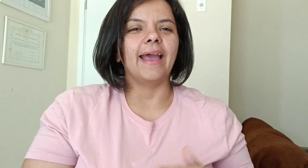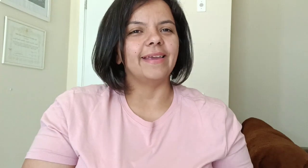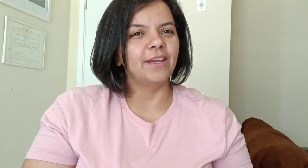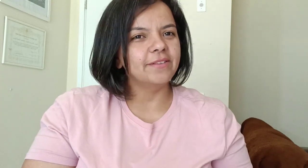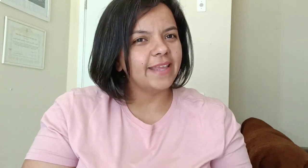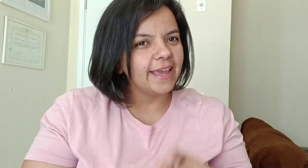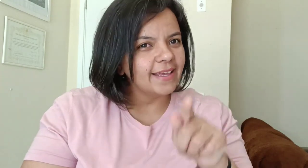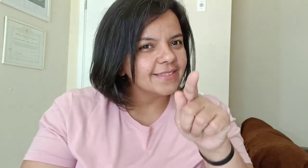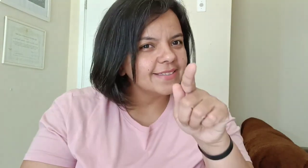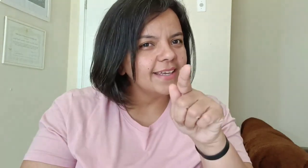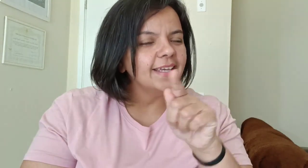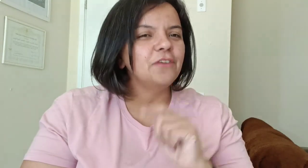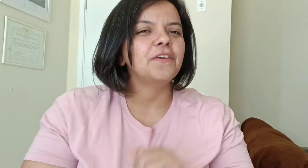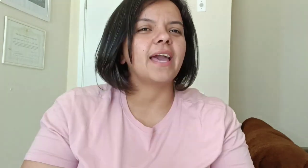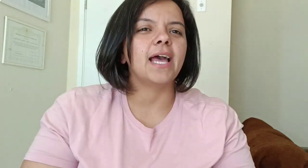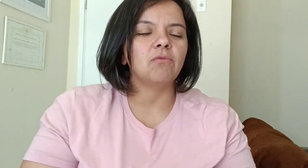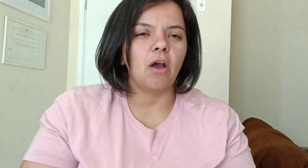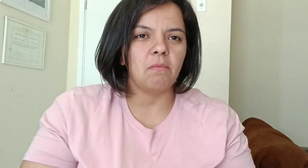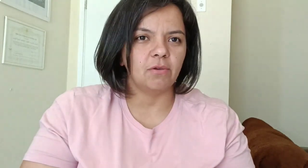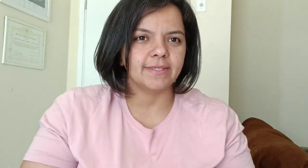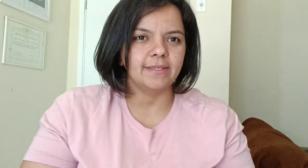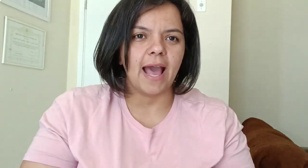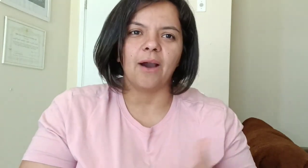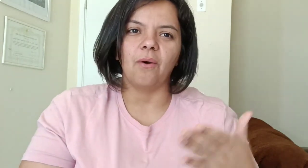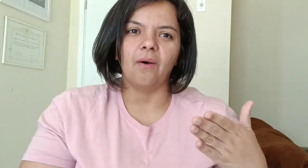Aí eu dei significado ao meu sinal, ó.